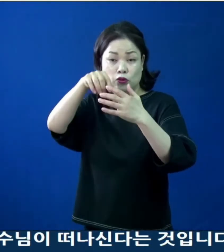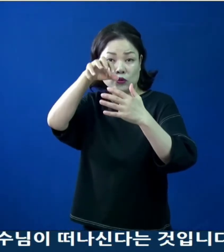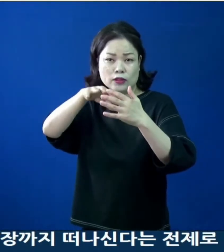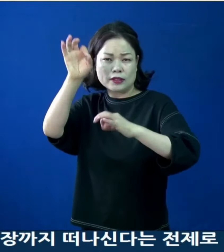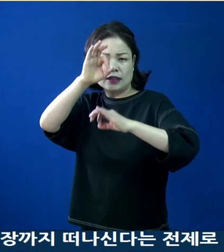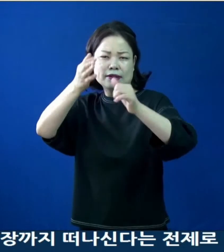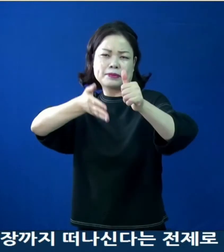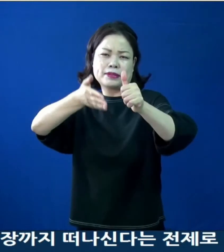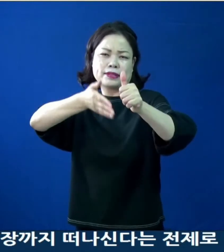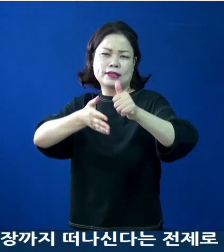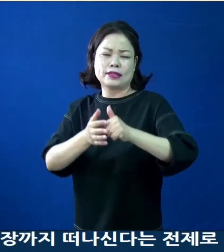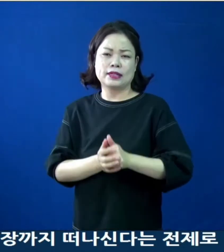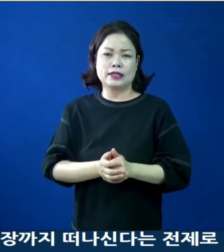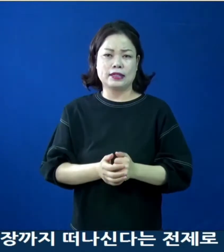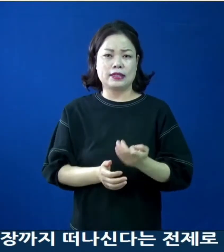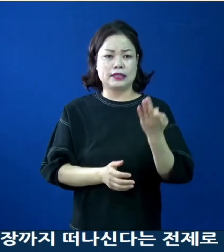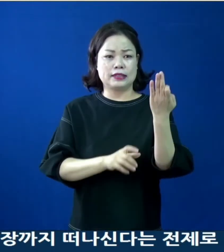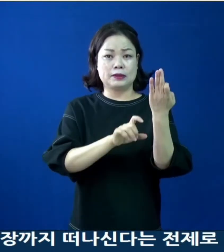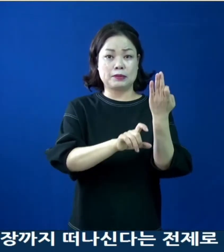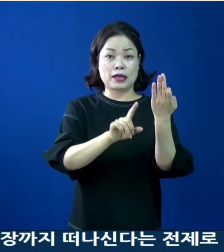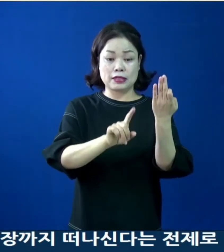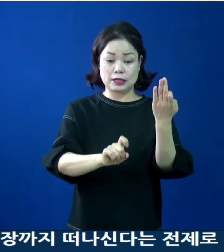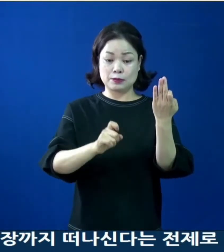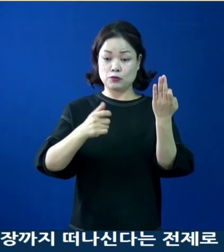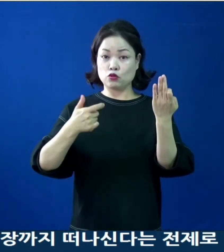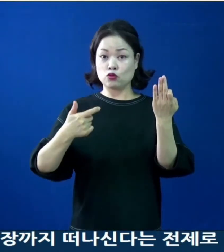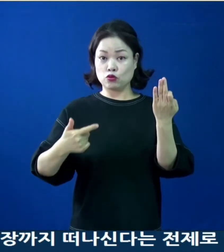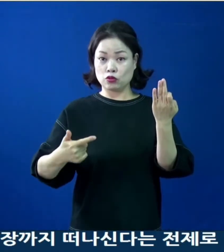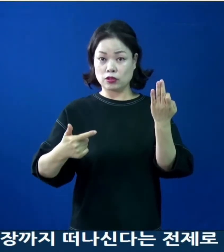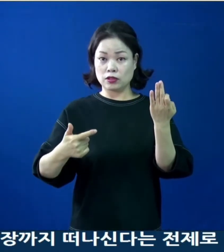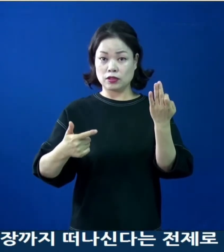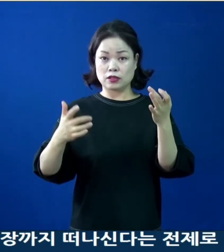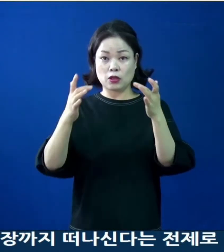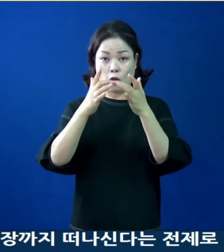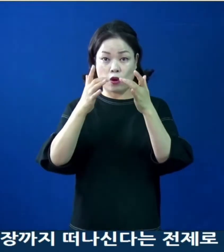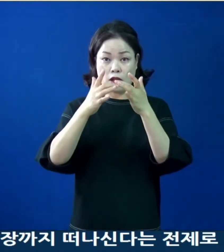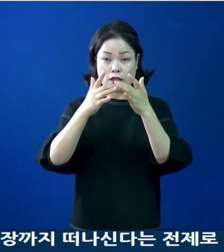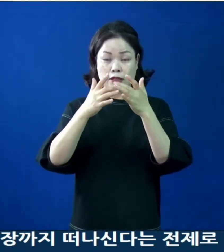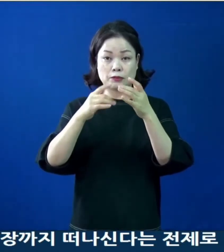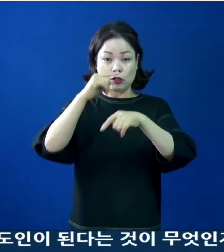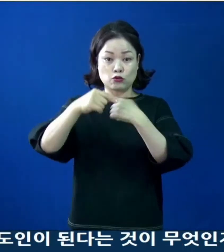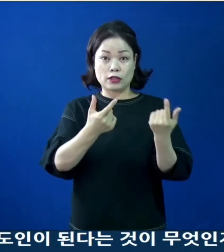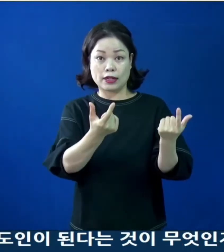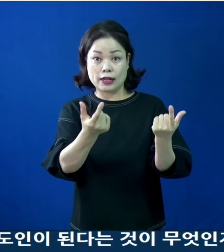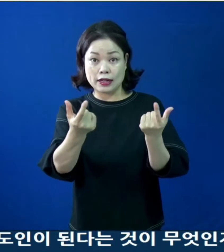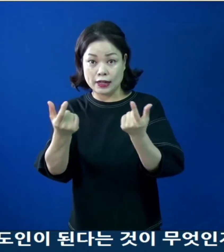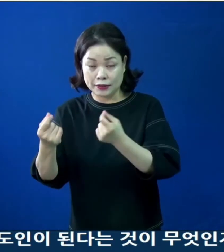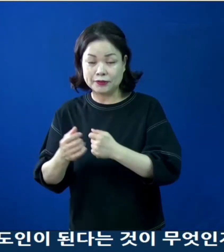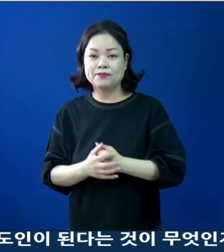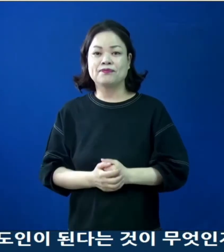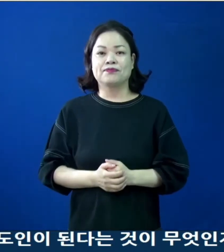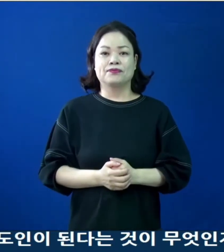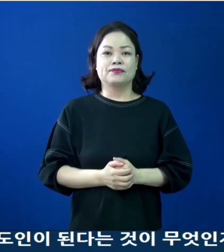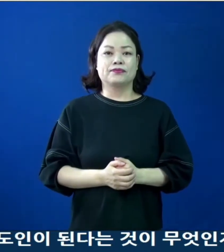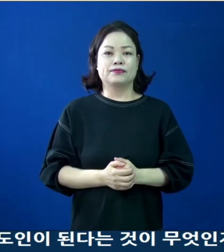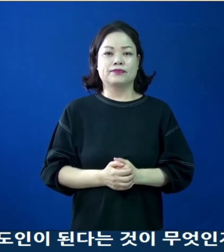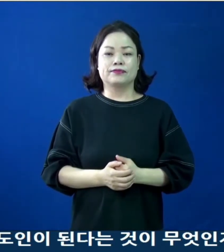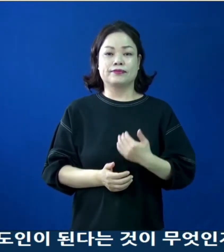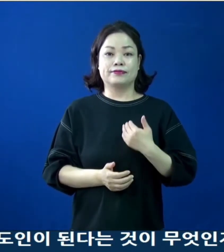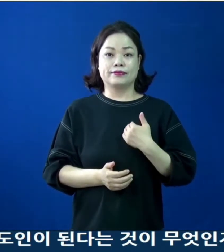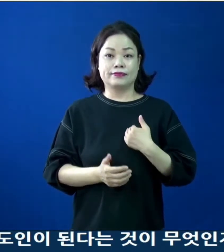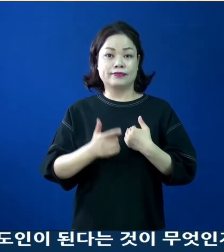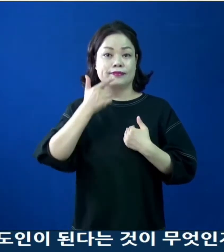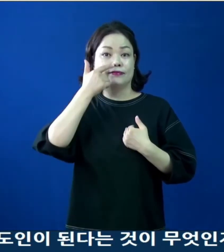간절히 소망합니다. 14장 16절의 말씀, 우리 온라인이지만 같이 한번 읽어보겠습니다. 16절입니다. 시작.